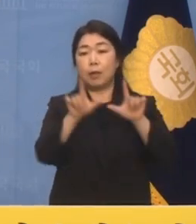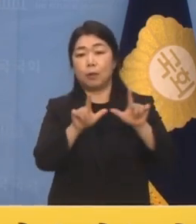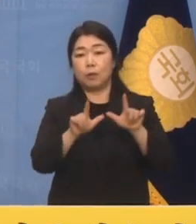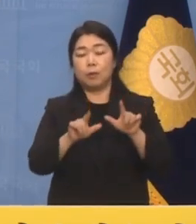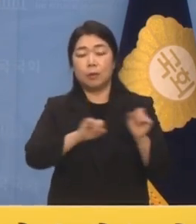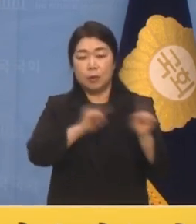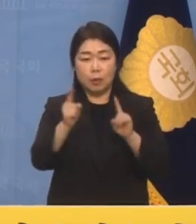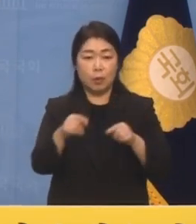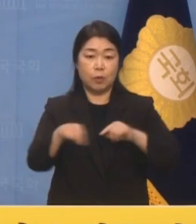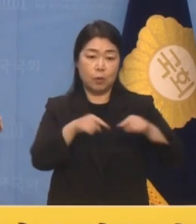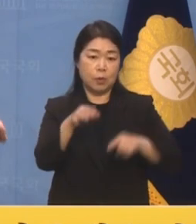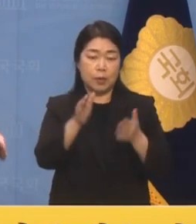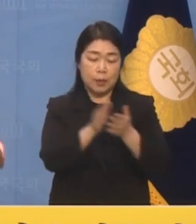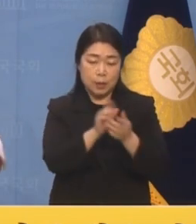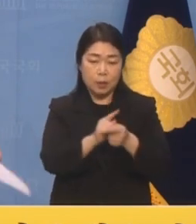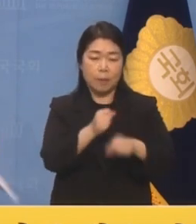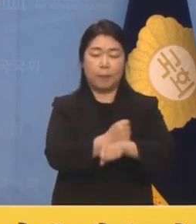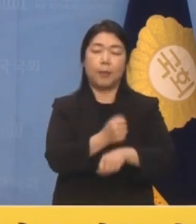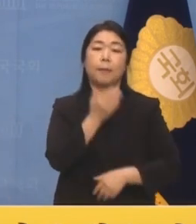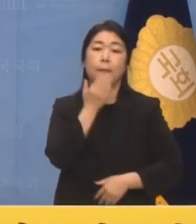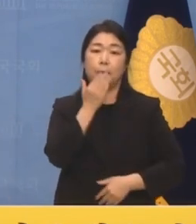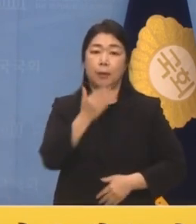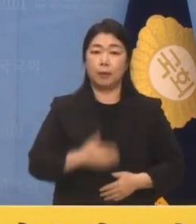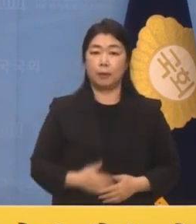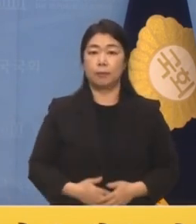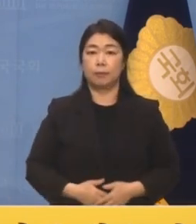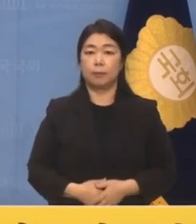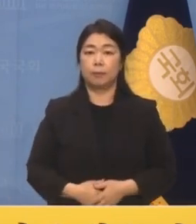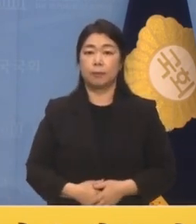직접 보여드릴 농민 후보입니다.